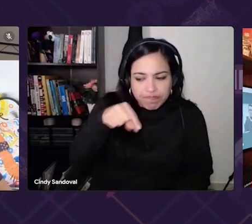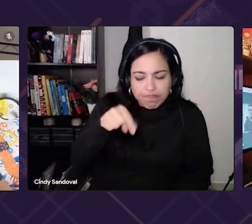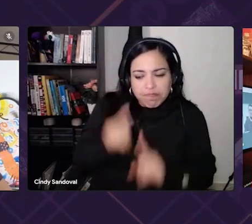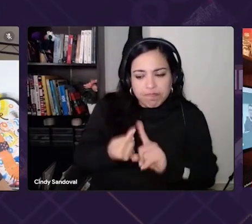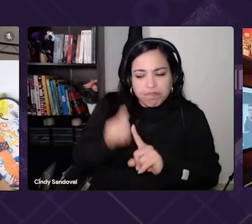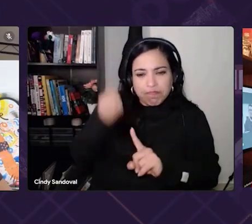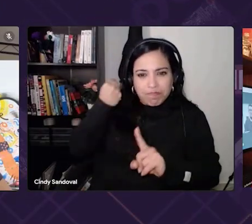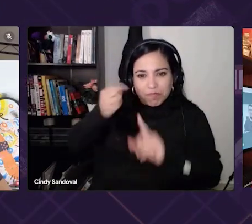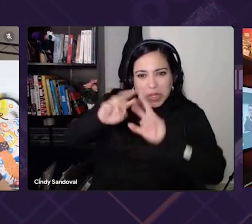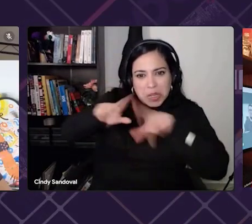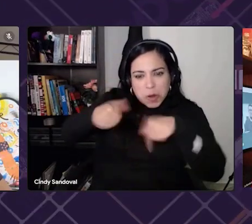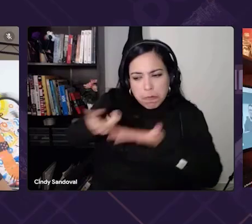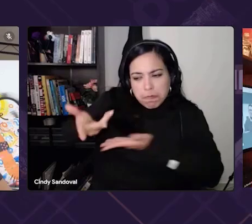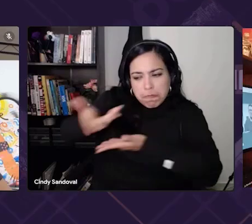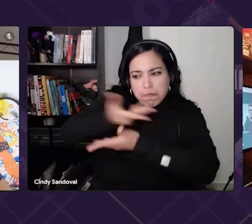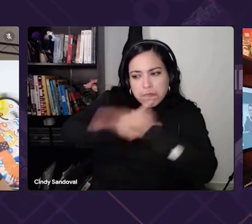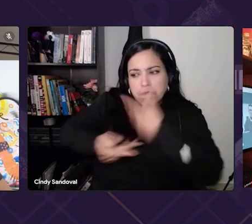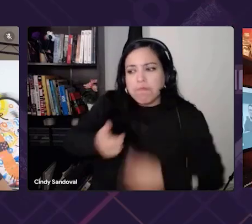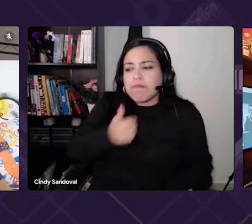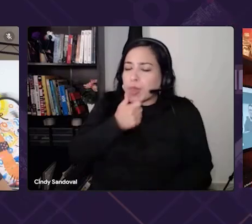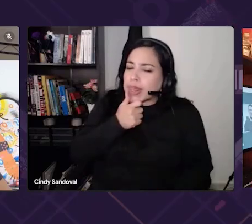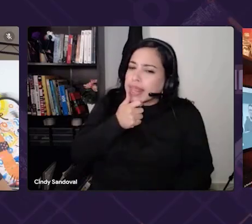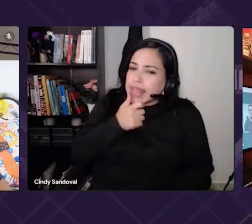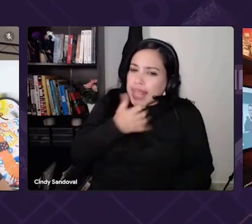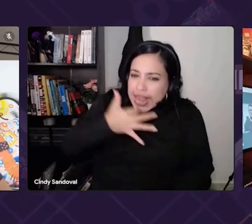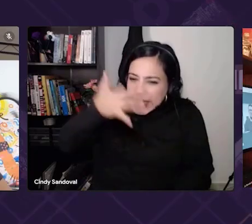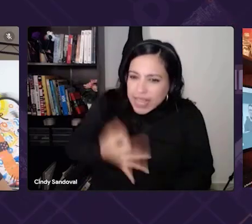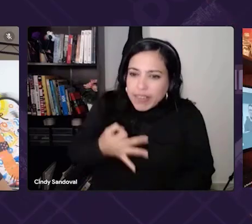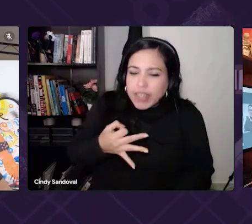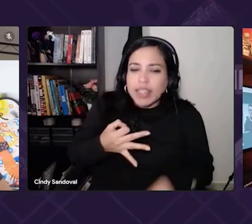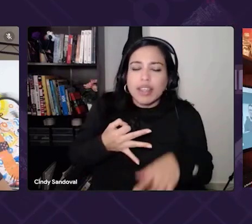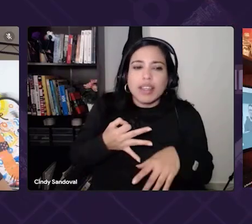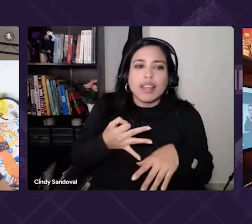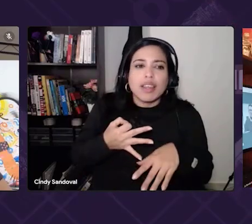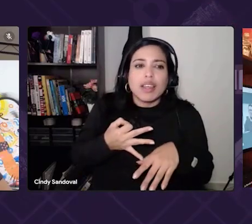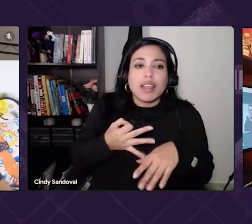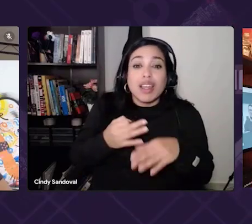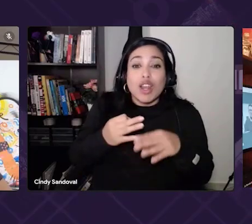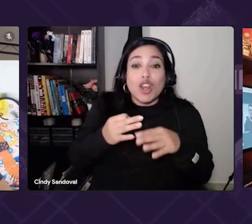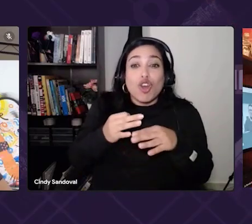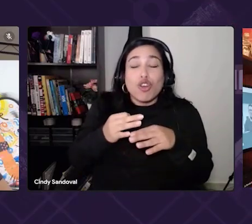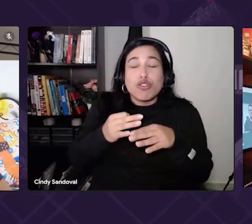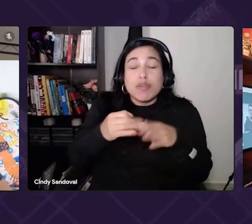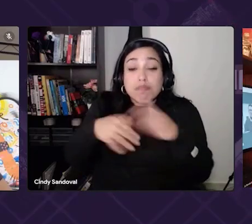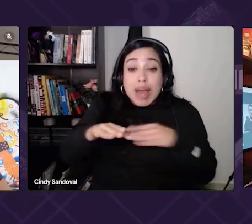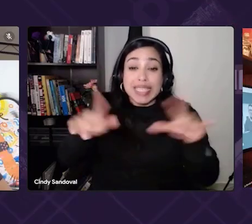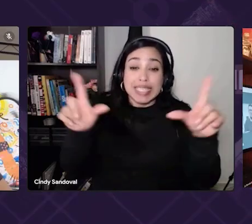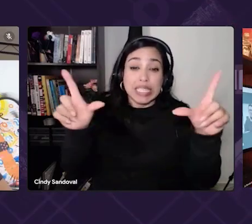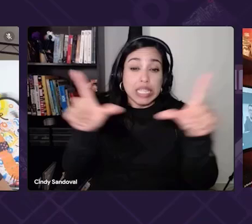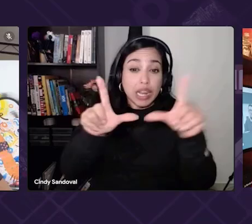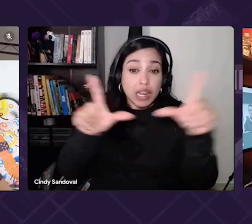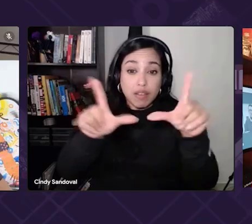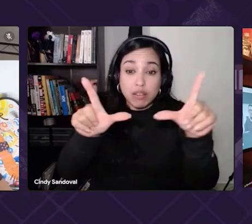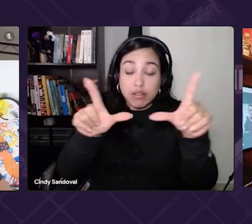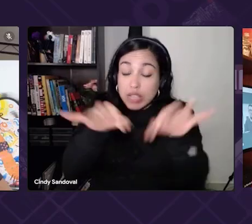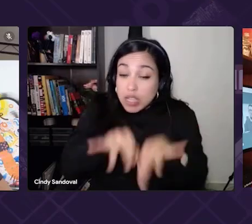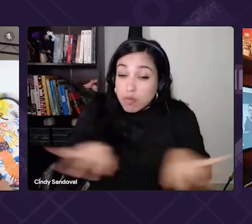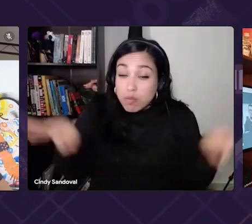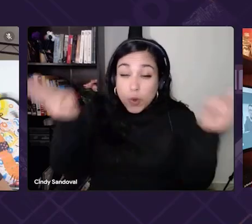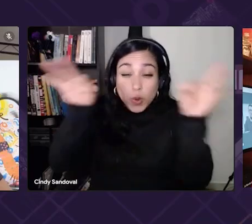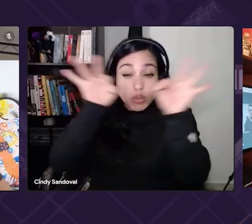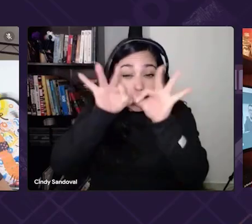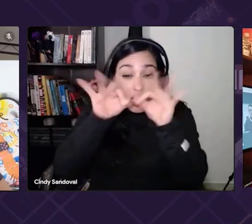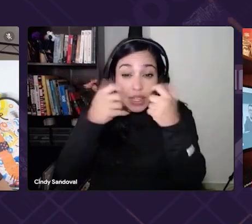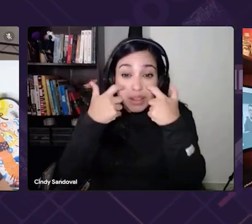pasado sobre el importante papel que pueden llegar a cumplir los medios, sobre todo la televisión, en